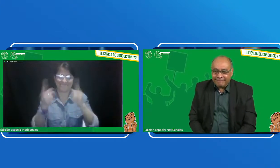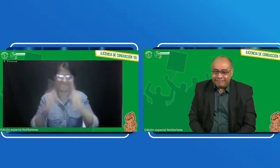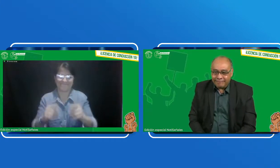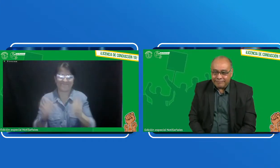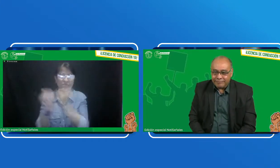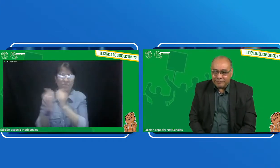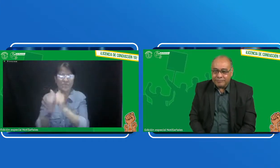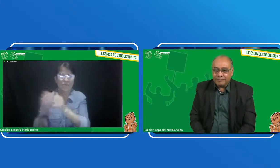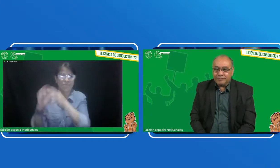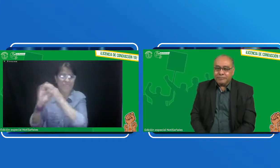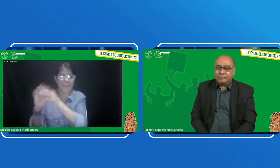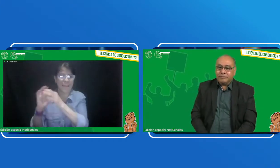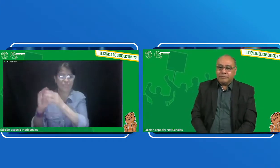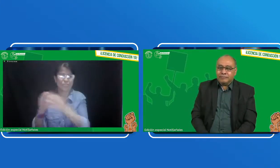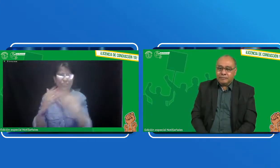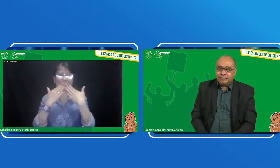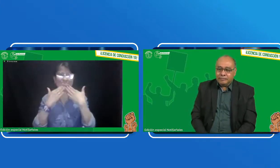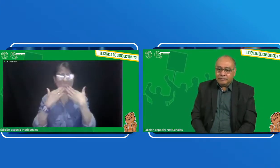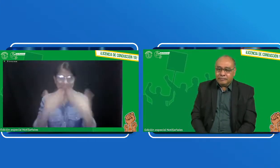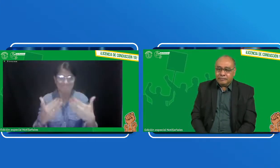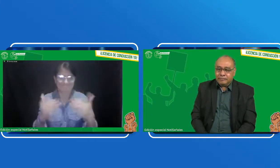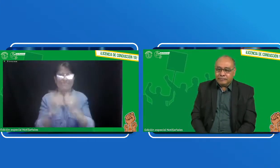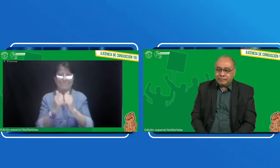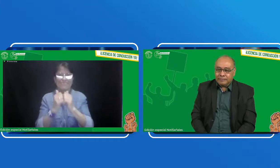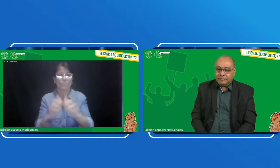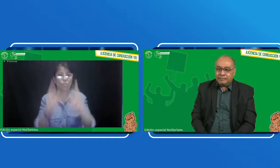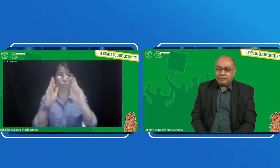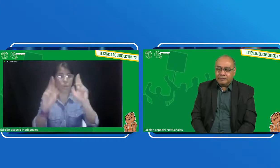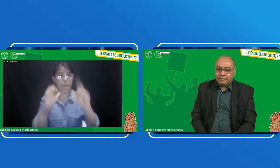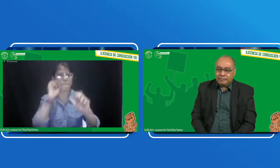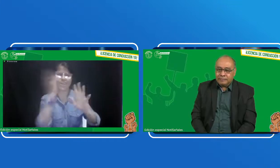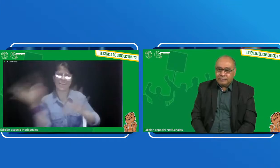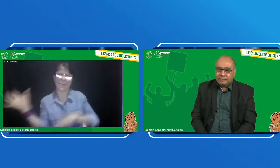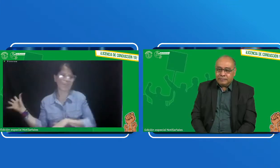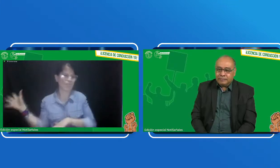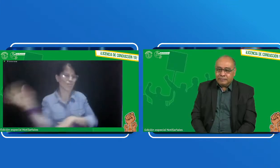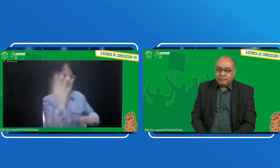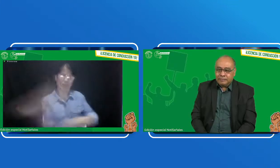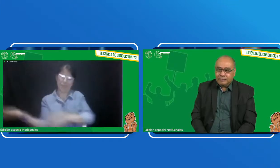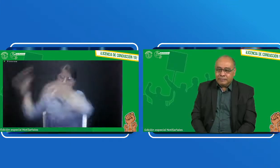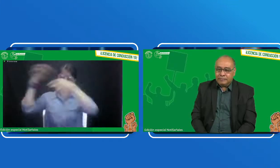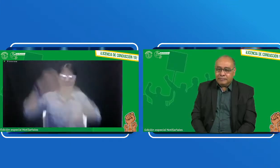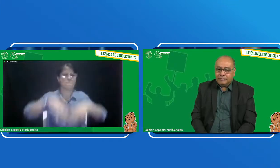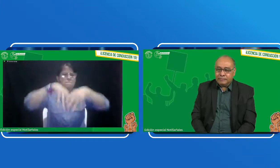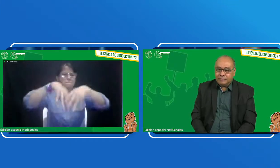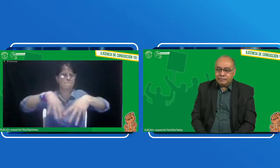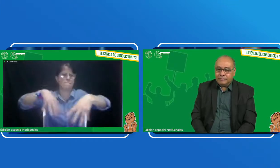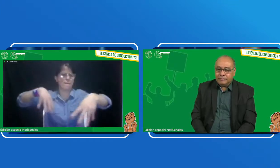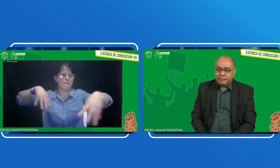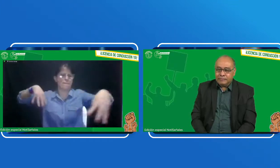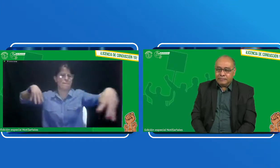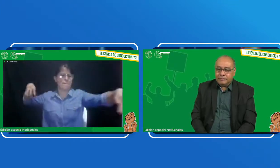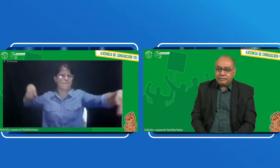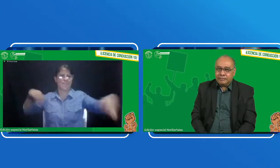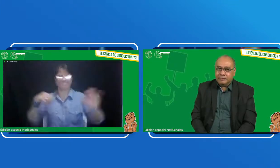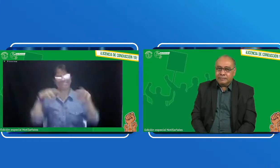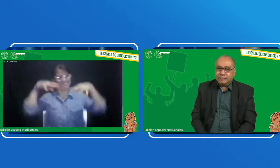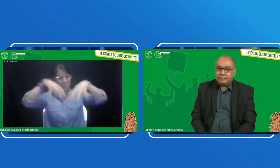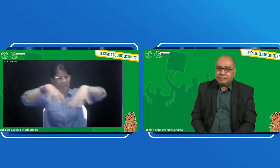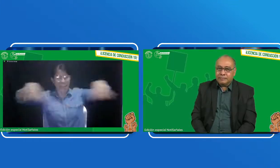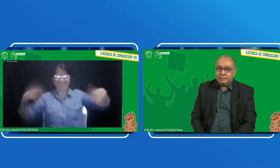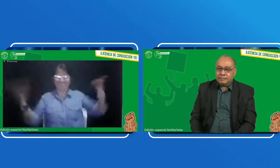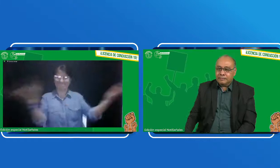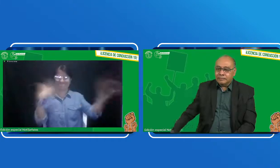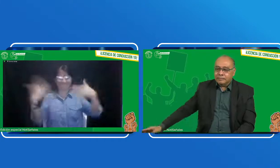presentadora. Gracias también a Fenascol por su acompañamiento. Ojalá que todas las personas que nos están